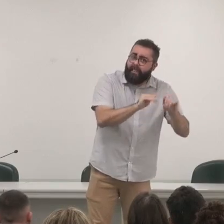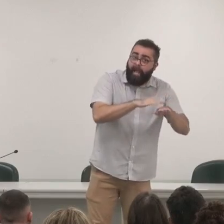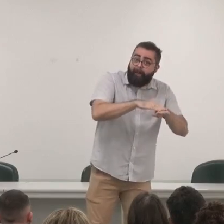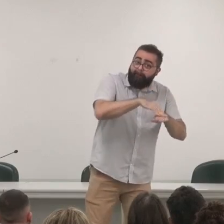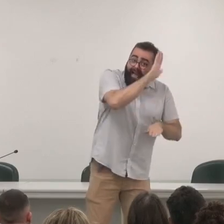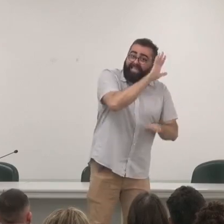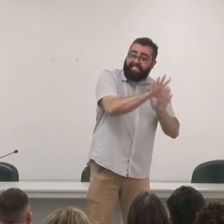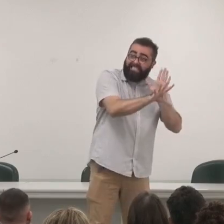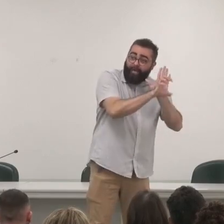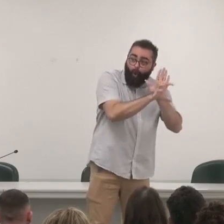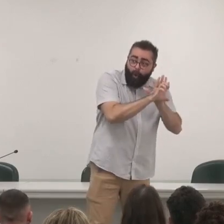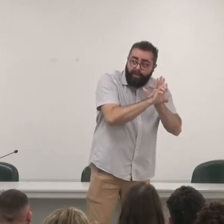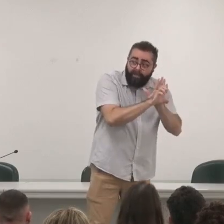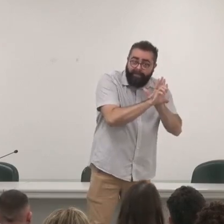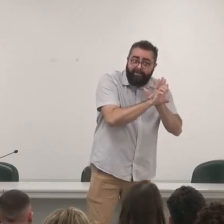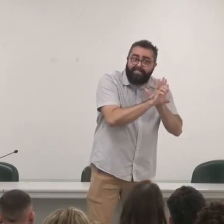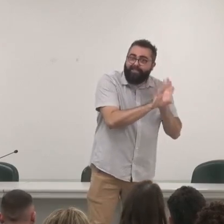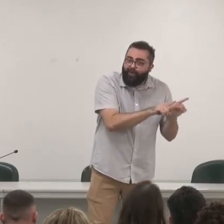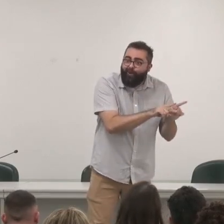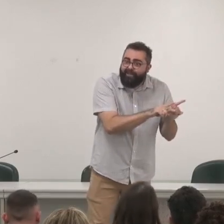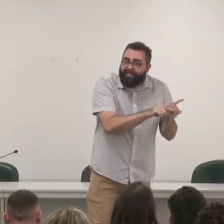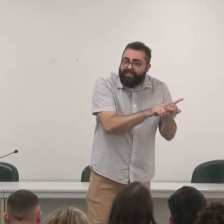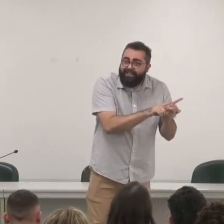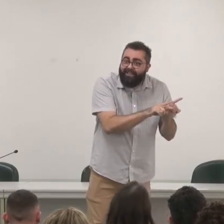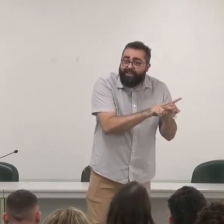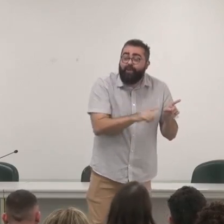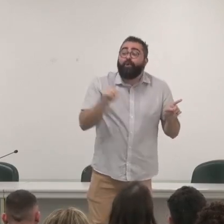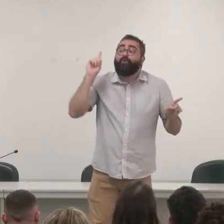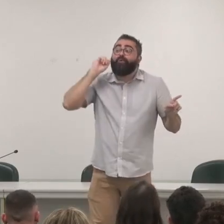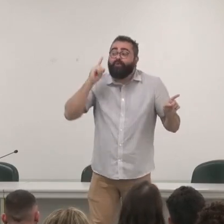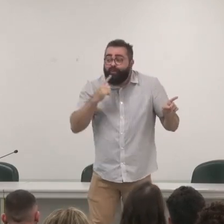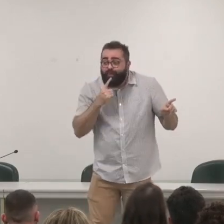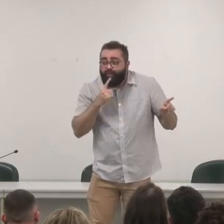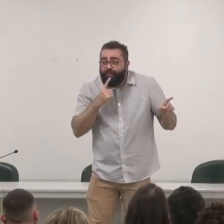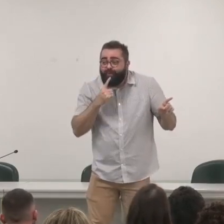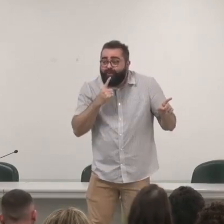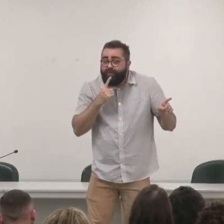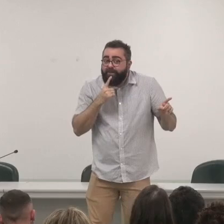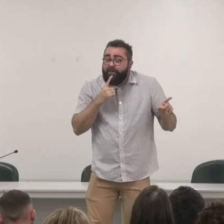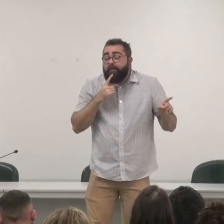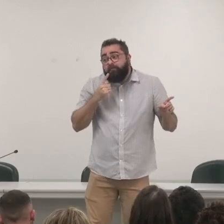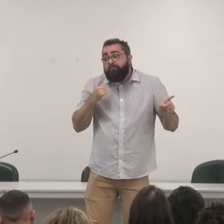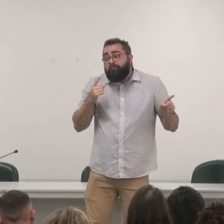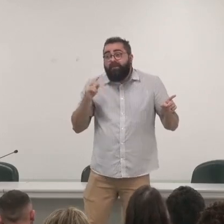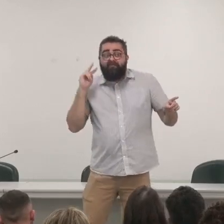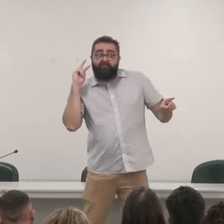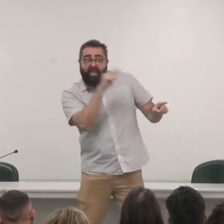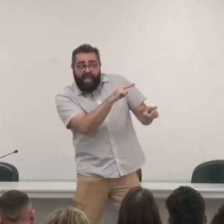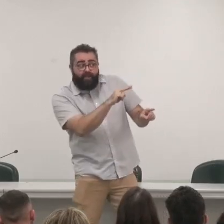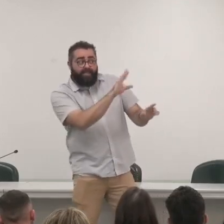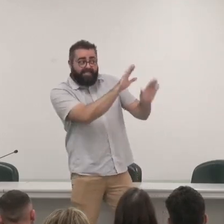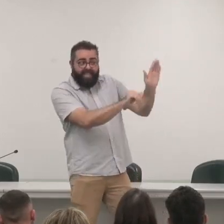caso a cena seja mais icônica, os surdos